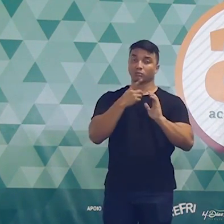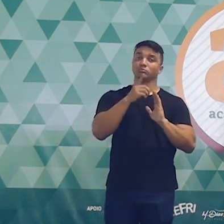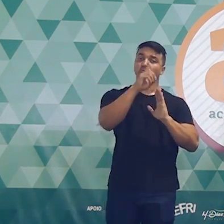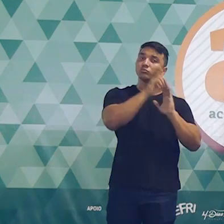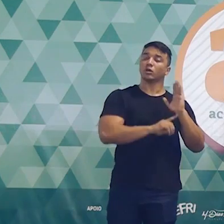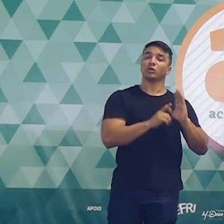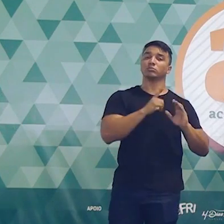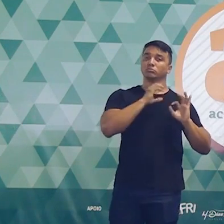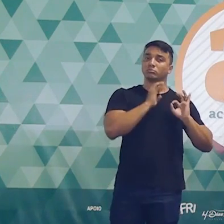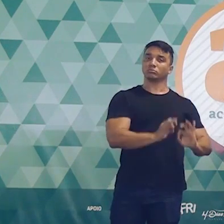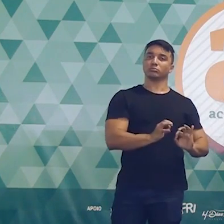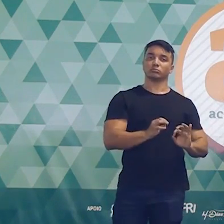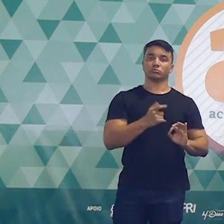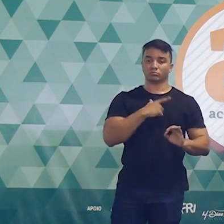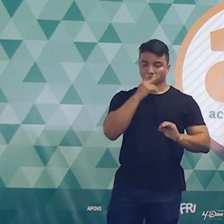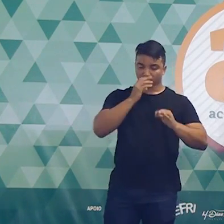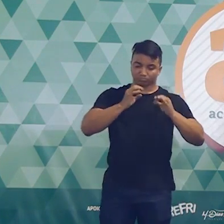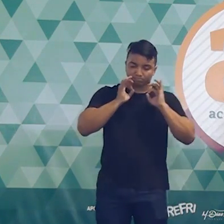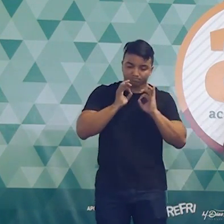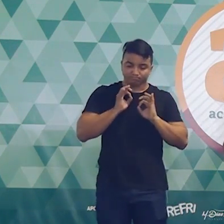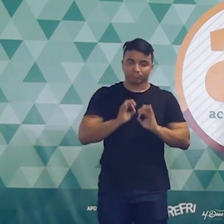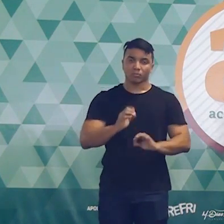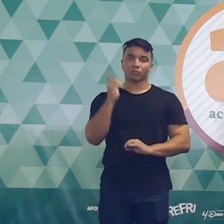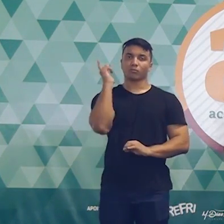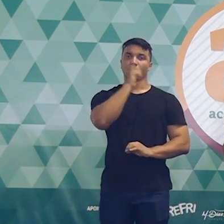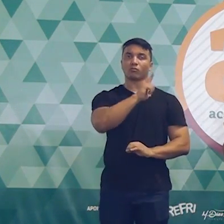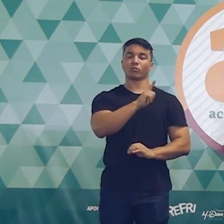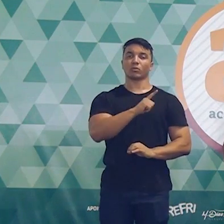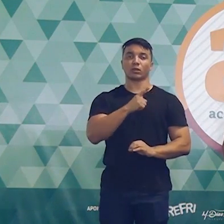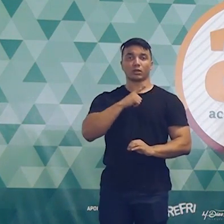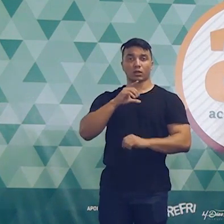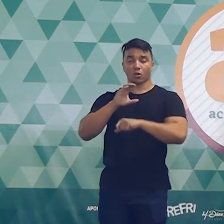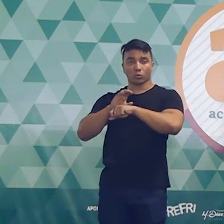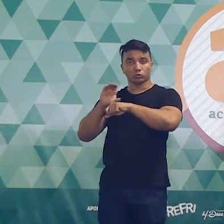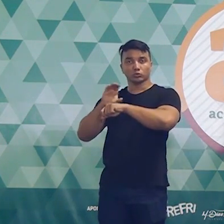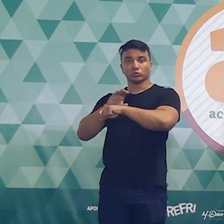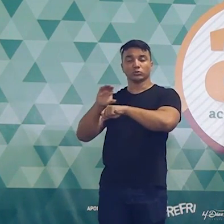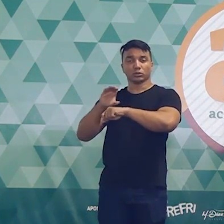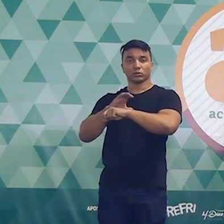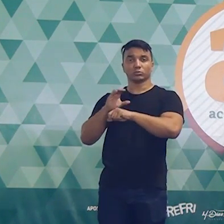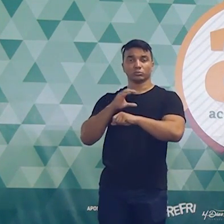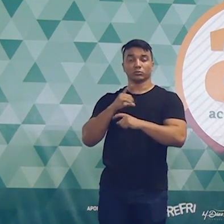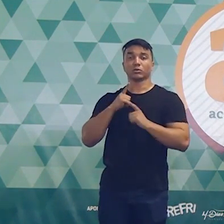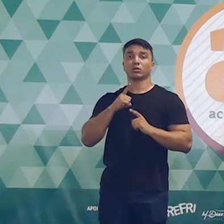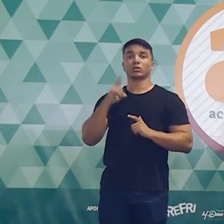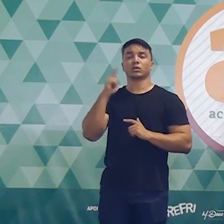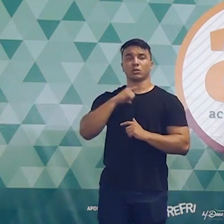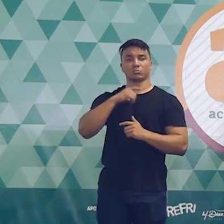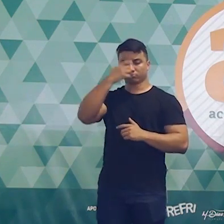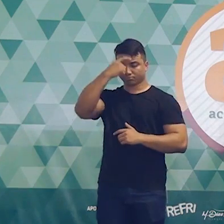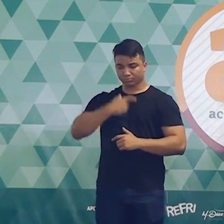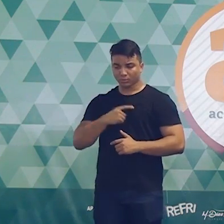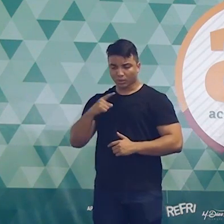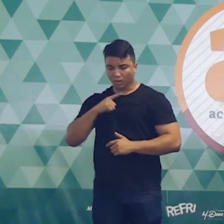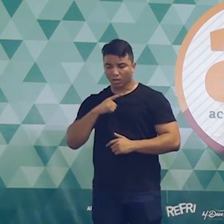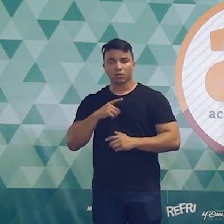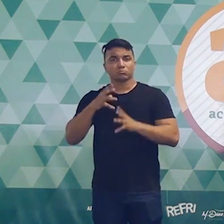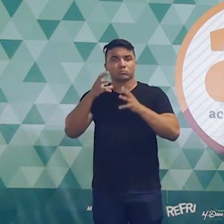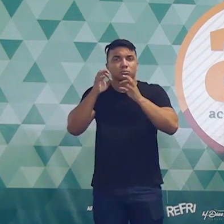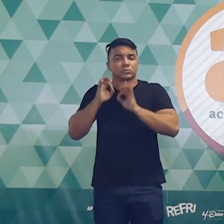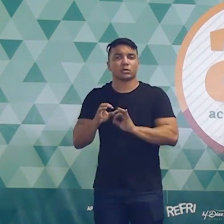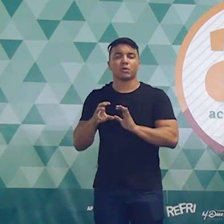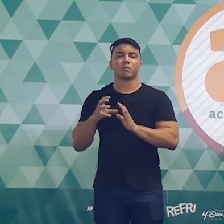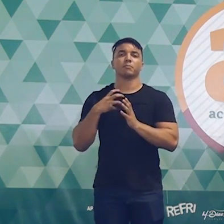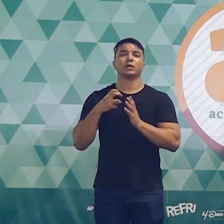existem, que suas garantias estão na Constituição, que você é um ser portador de garantias, mas que na prática